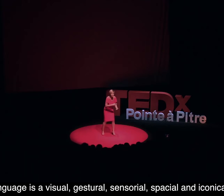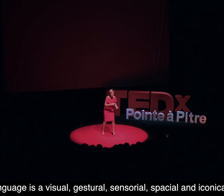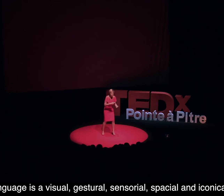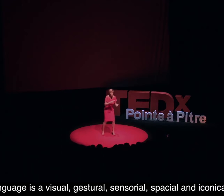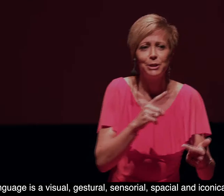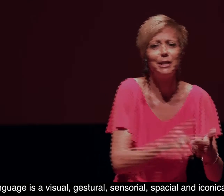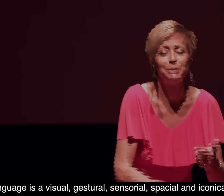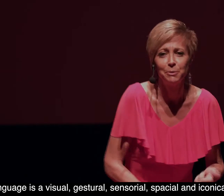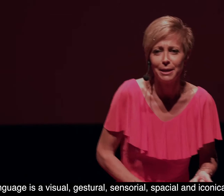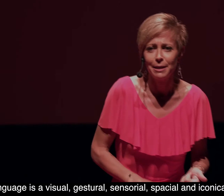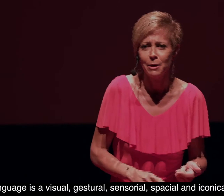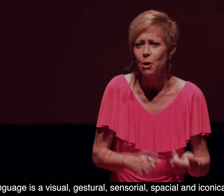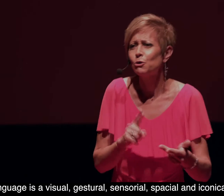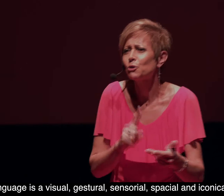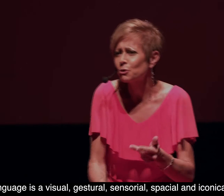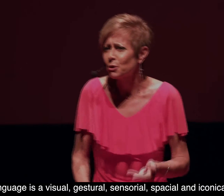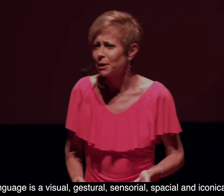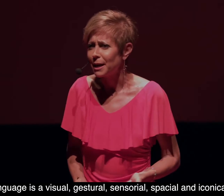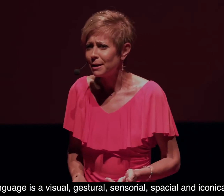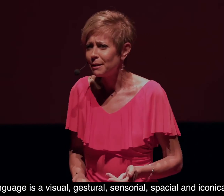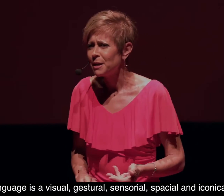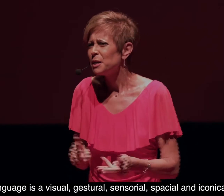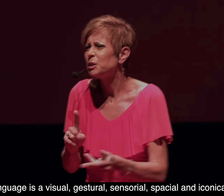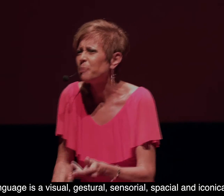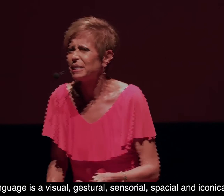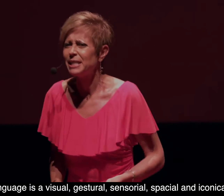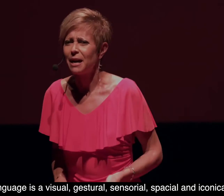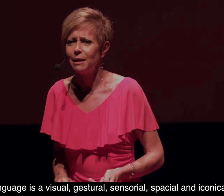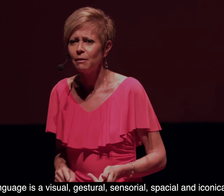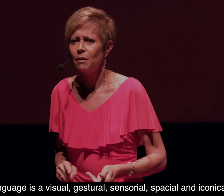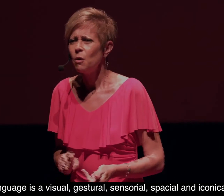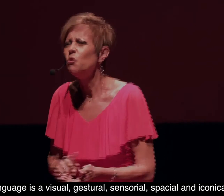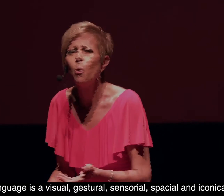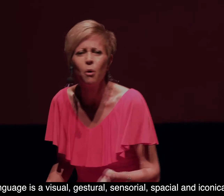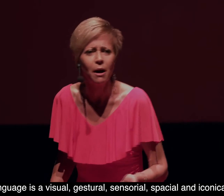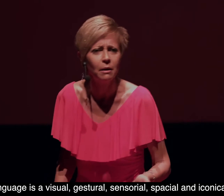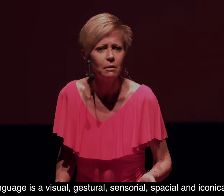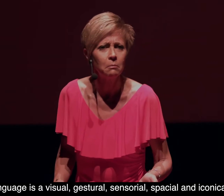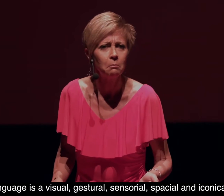iconique, gestuelle, sensorielle, spatiale, non orale.